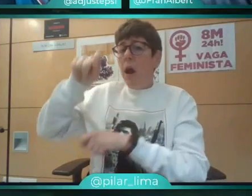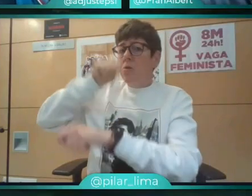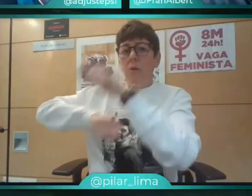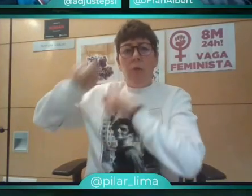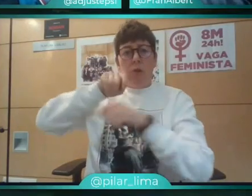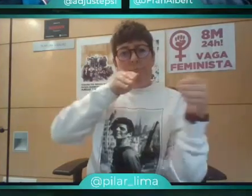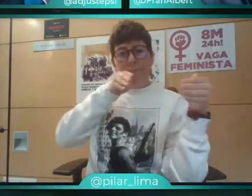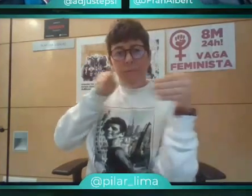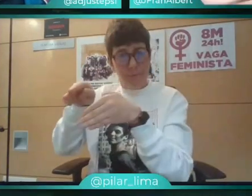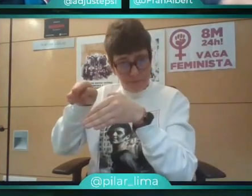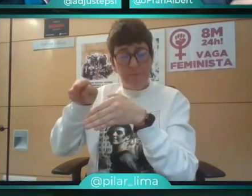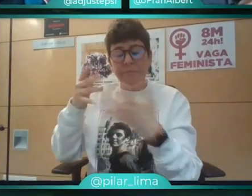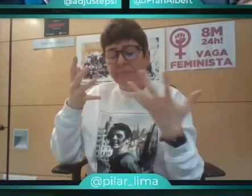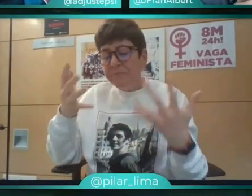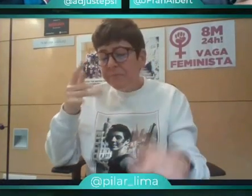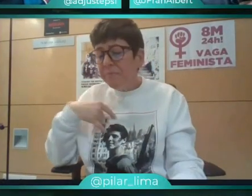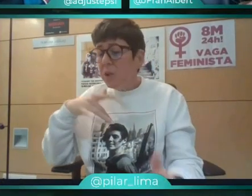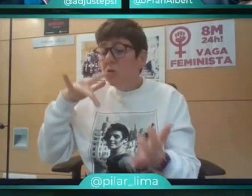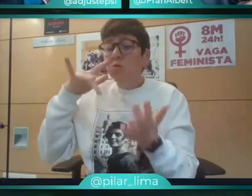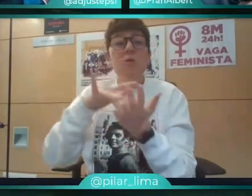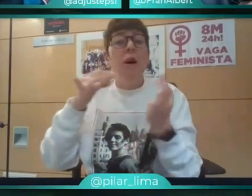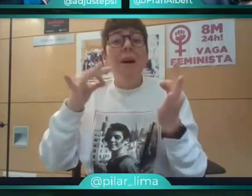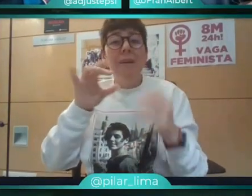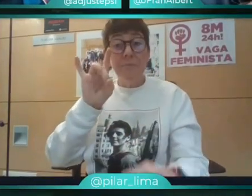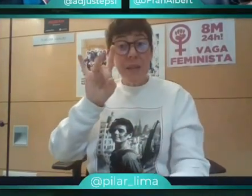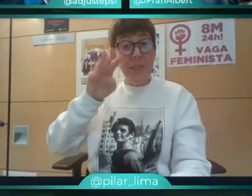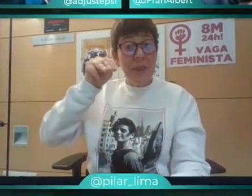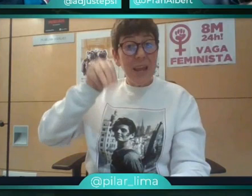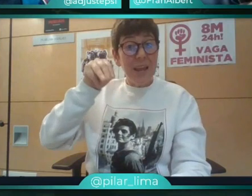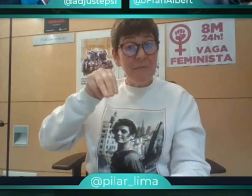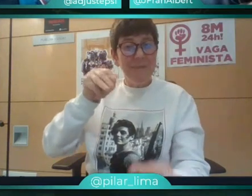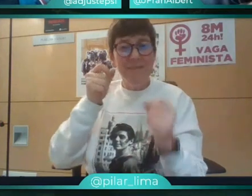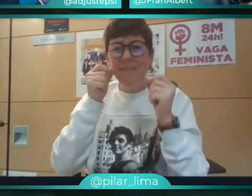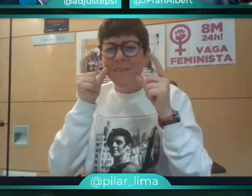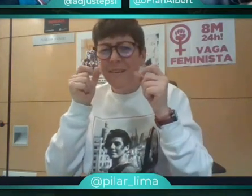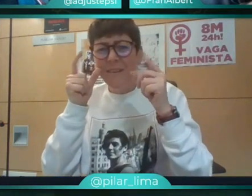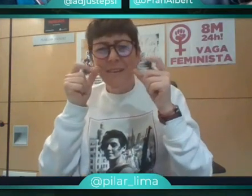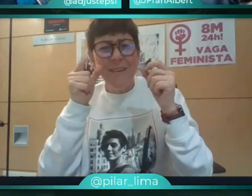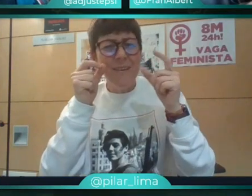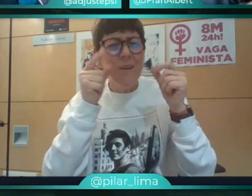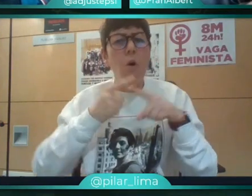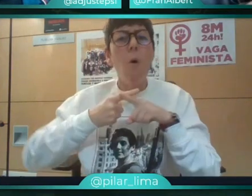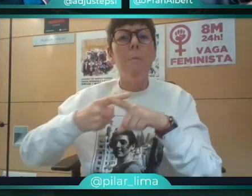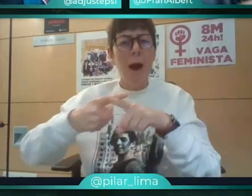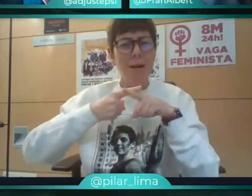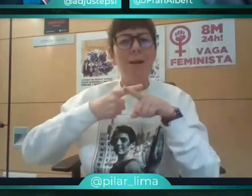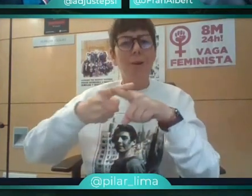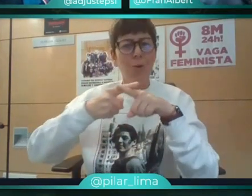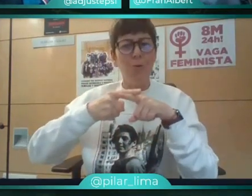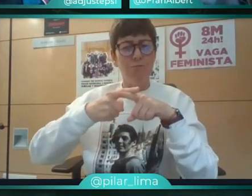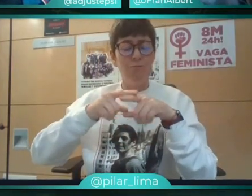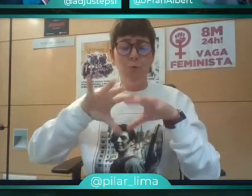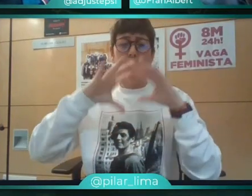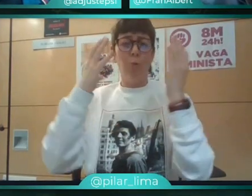y personas sordociegas vengo de esa tradición asociativa el 15m Para mí fue un descubrimiento